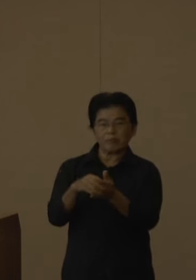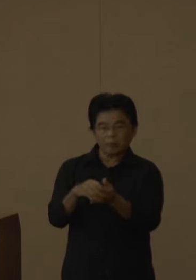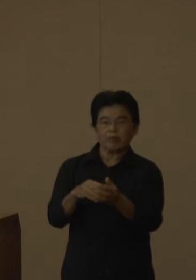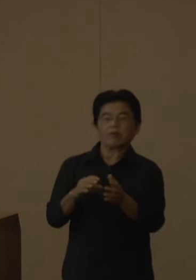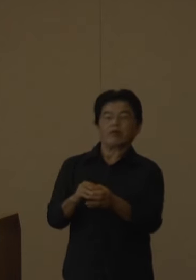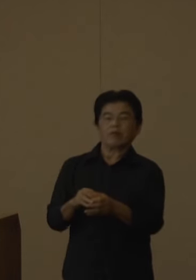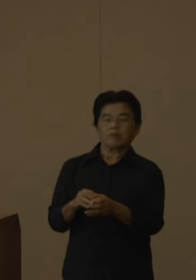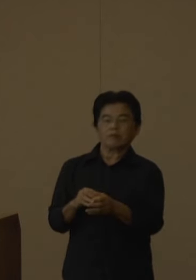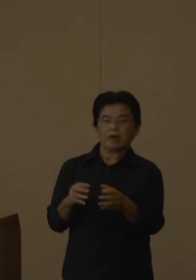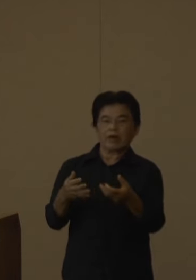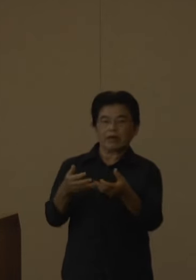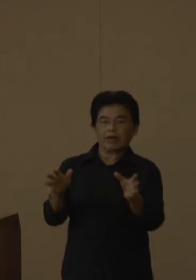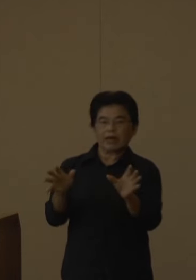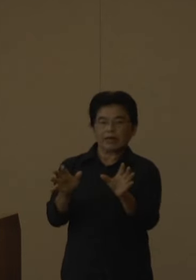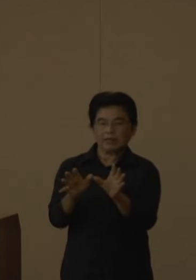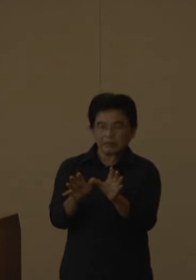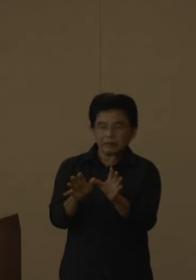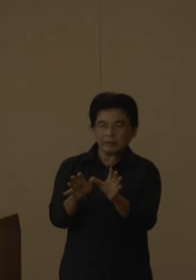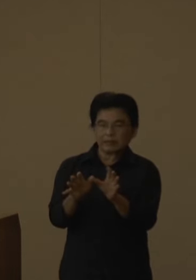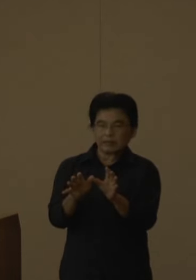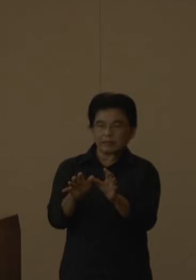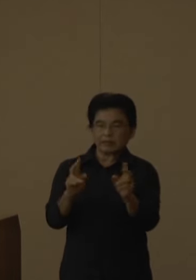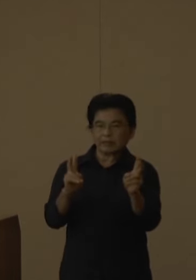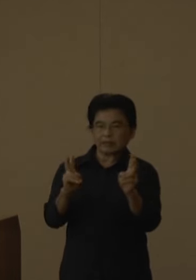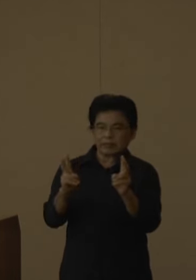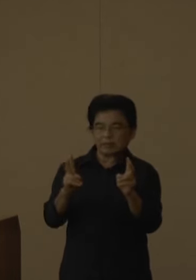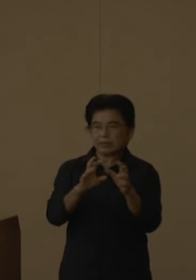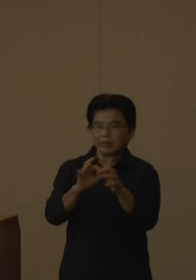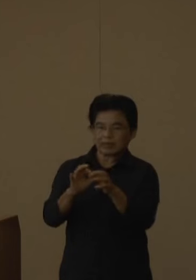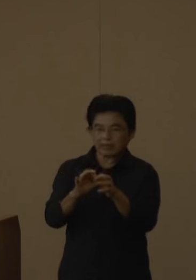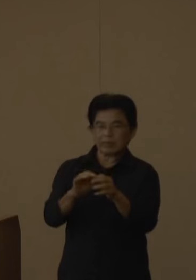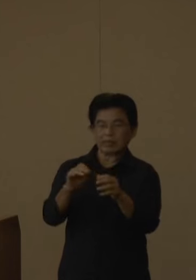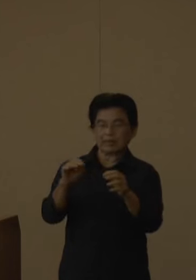体との話し合いが十分されてないと、